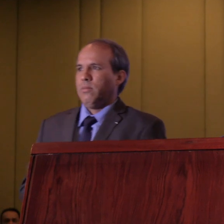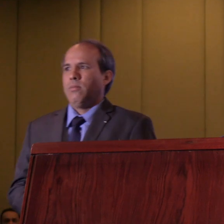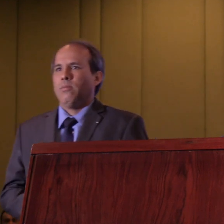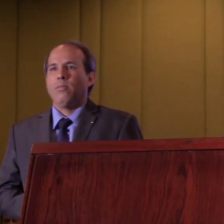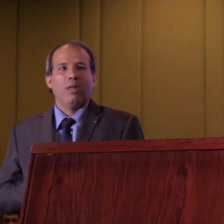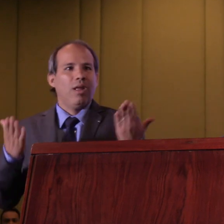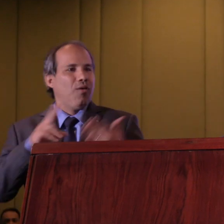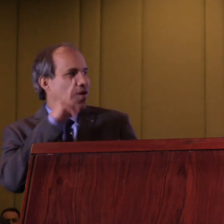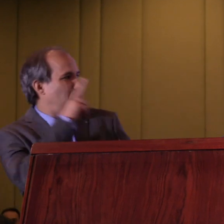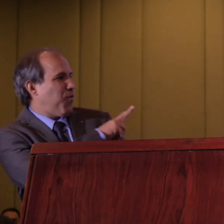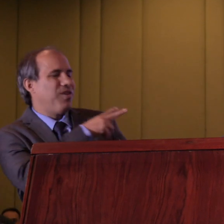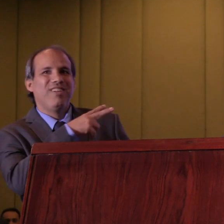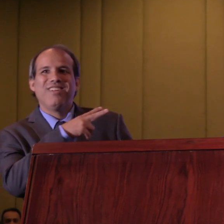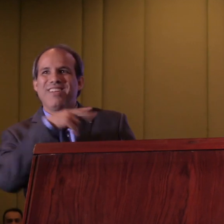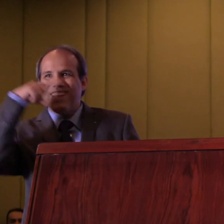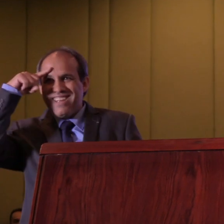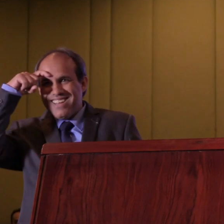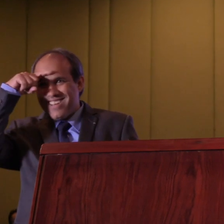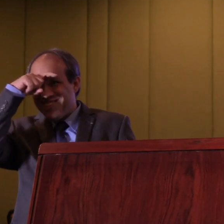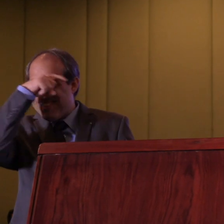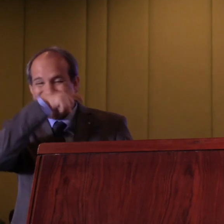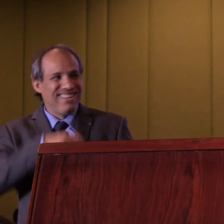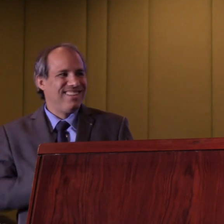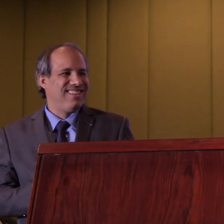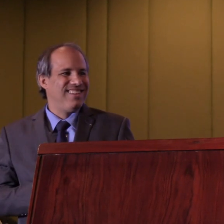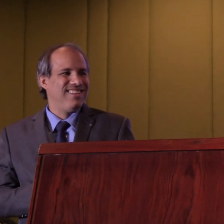Agora eu estou vendo a dificuldade, Risley, aqui de...